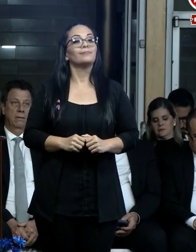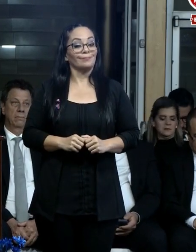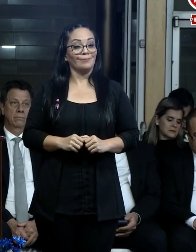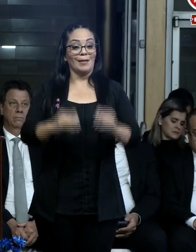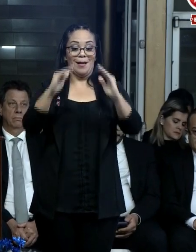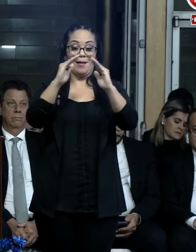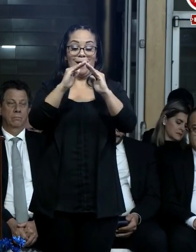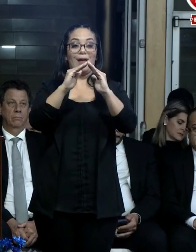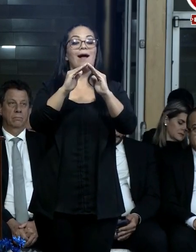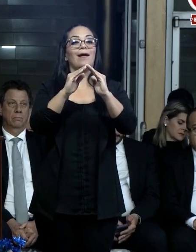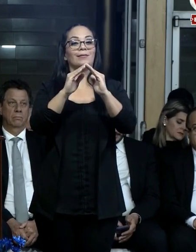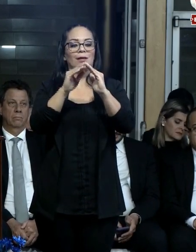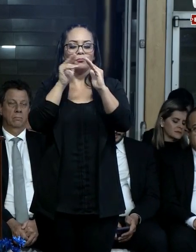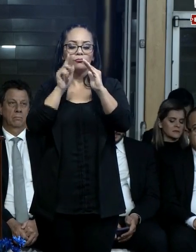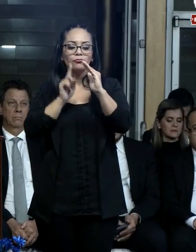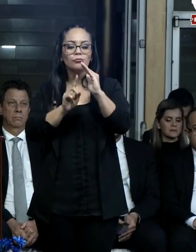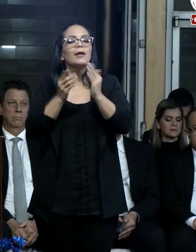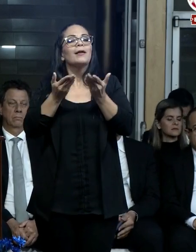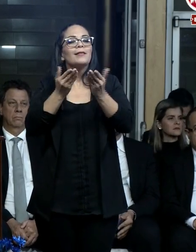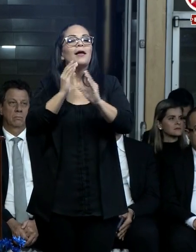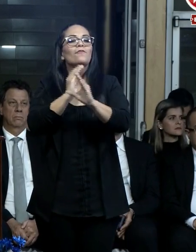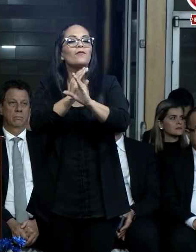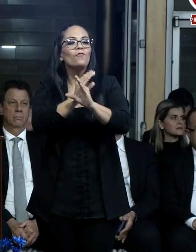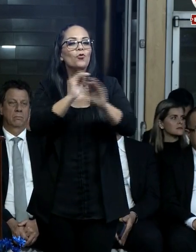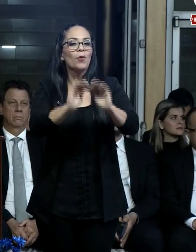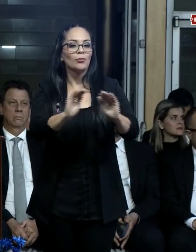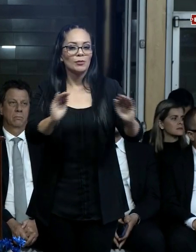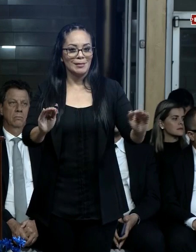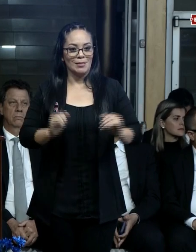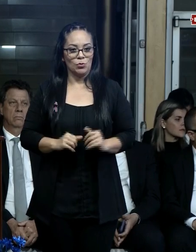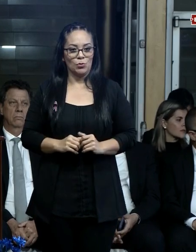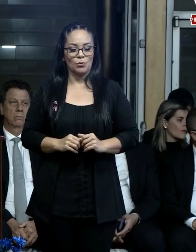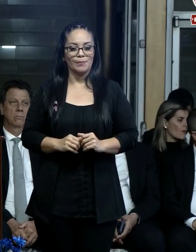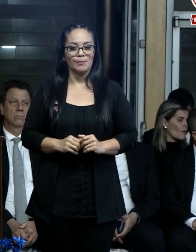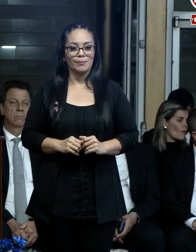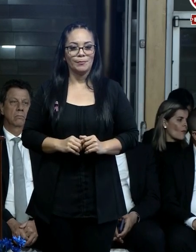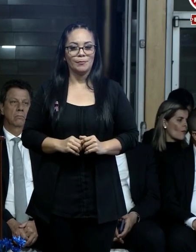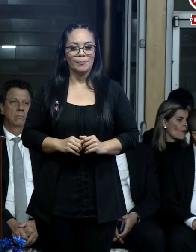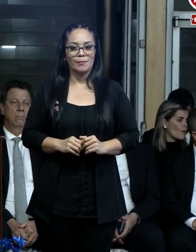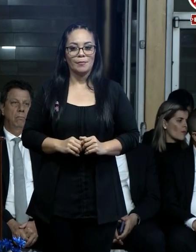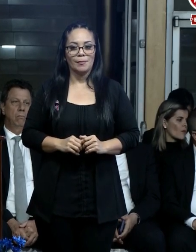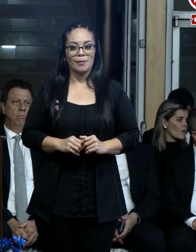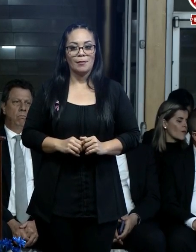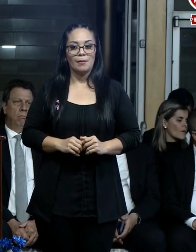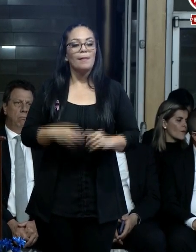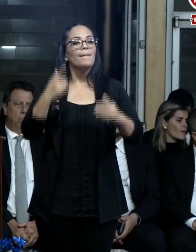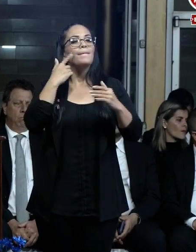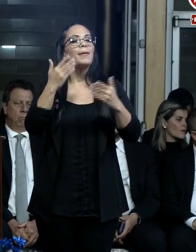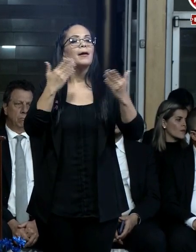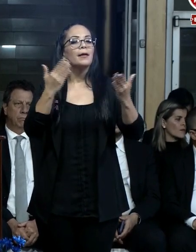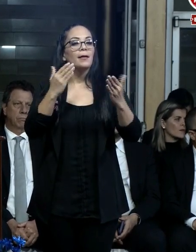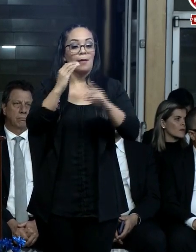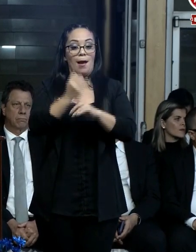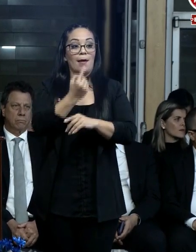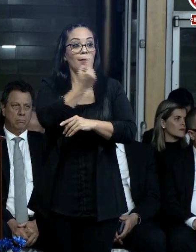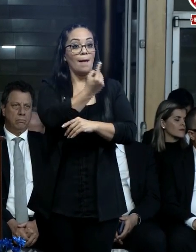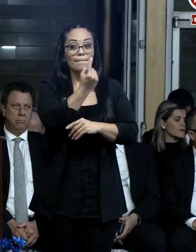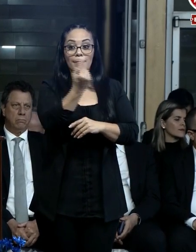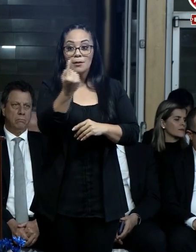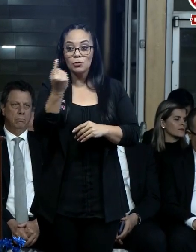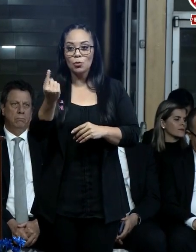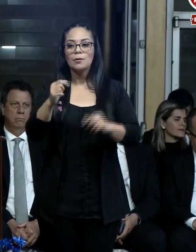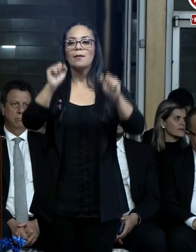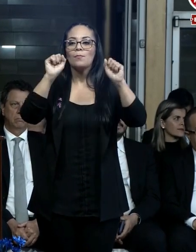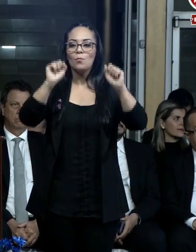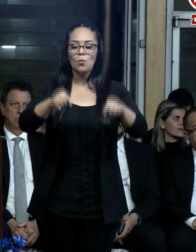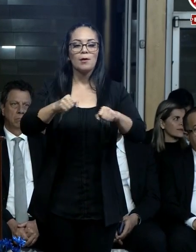casa que les dan el refugio a esos niños, para que cada ciudadano